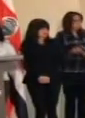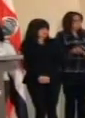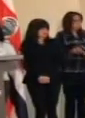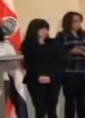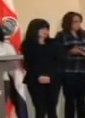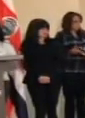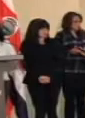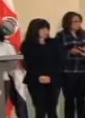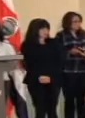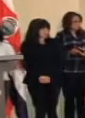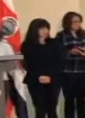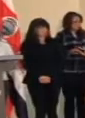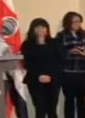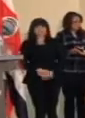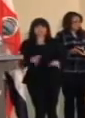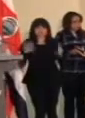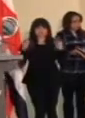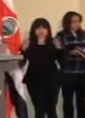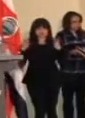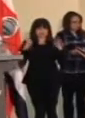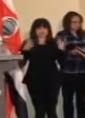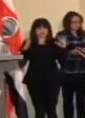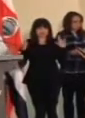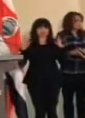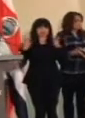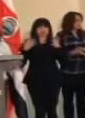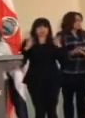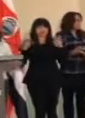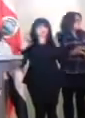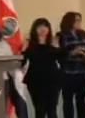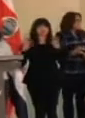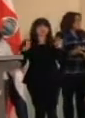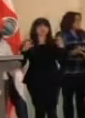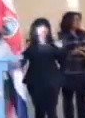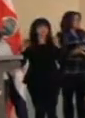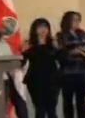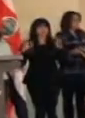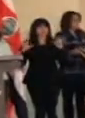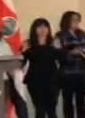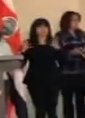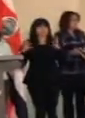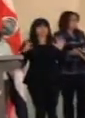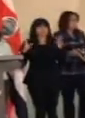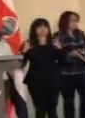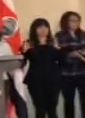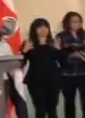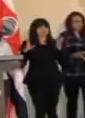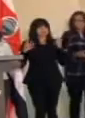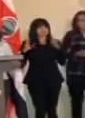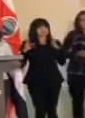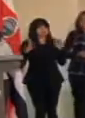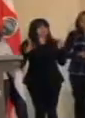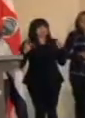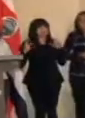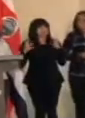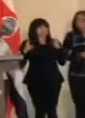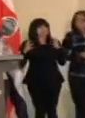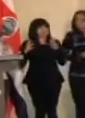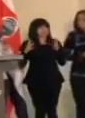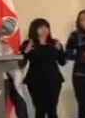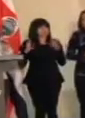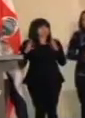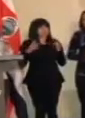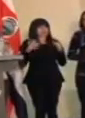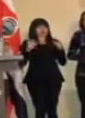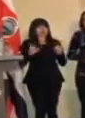indígena. Ella inició en el sistema en el año 1989. En ese entonces llegó como aspirante a los territorios indígenas, mientras